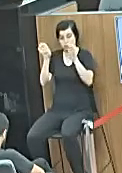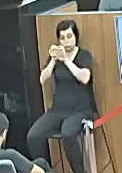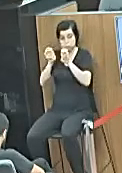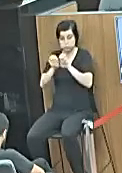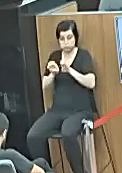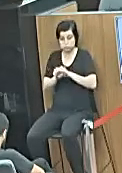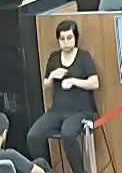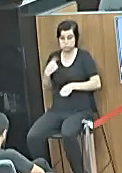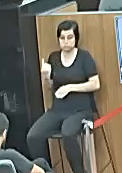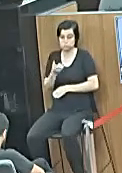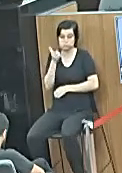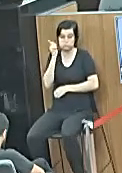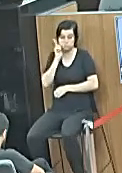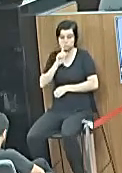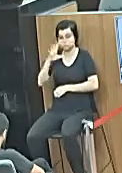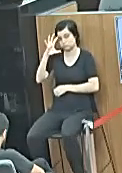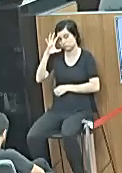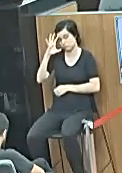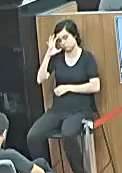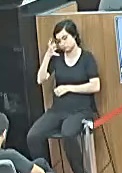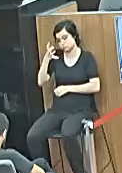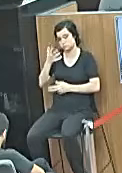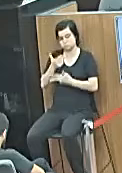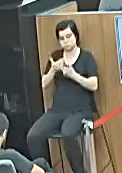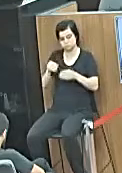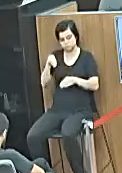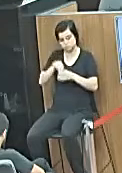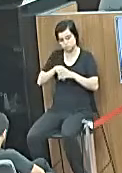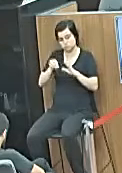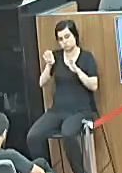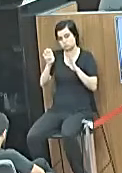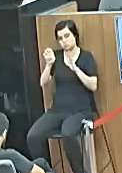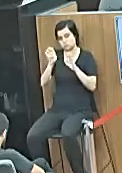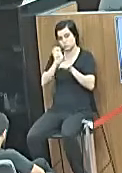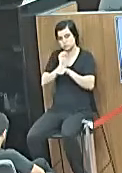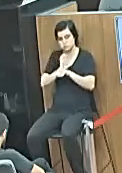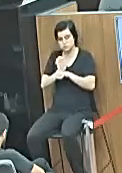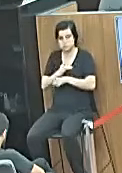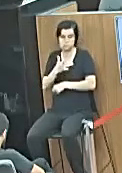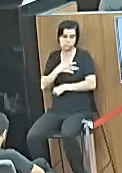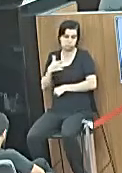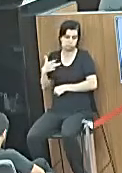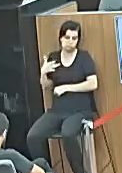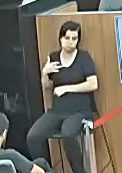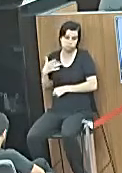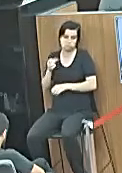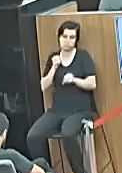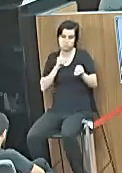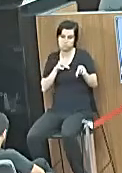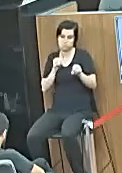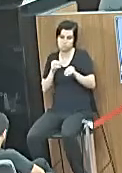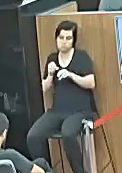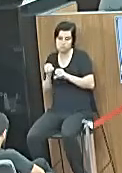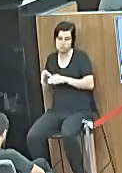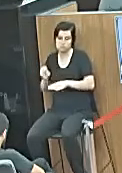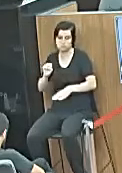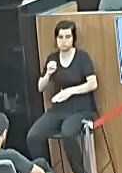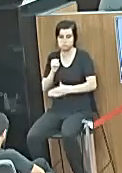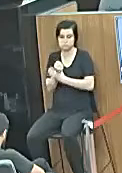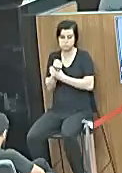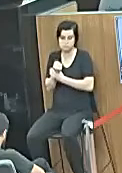então trazer soluções para o nosso estado na área da saúde na área da educação segurança